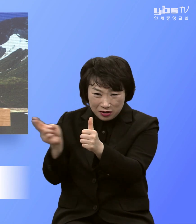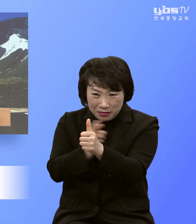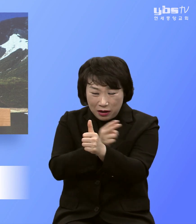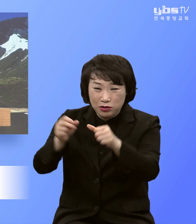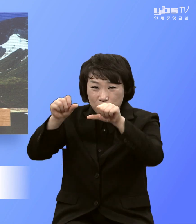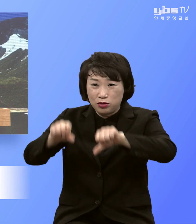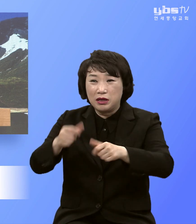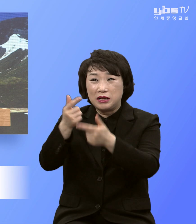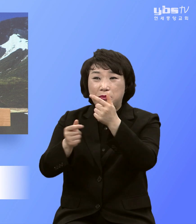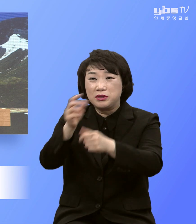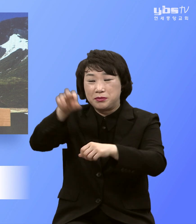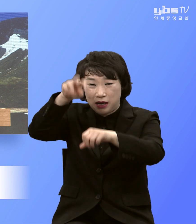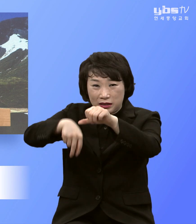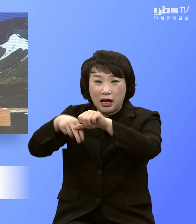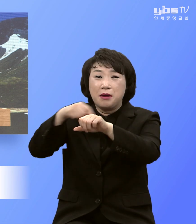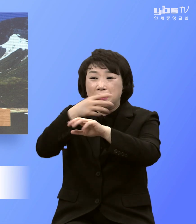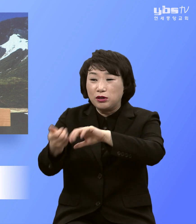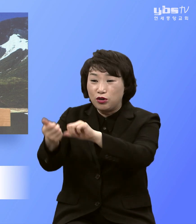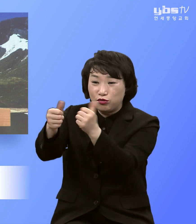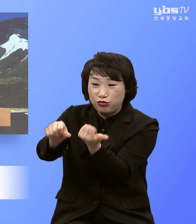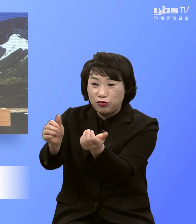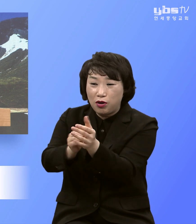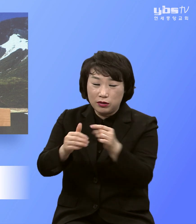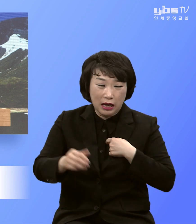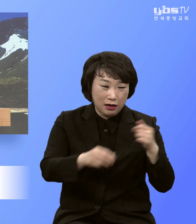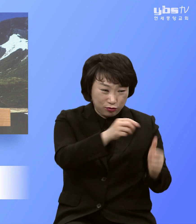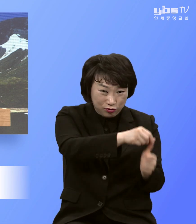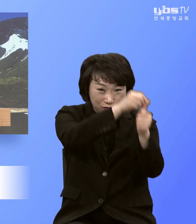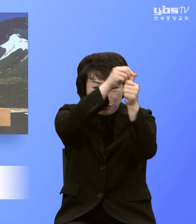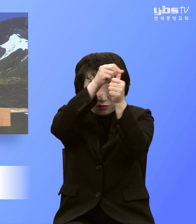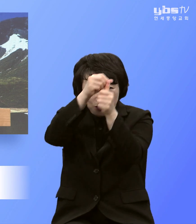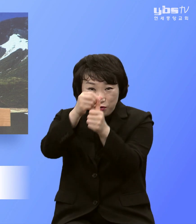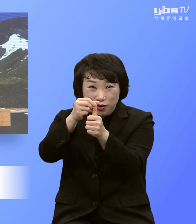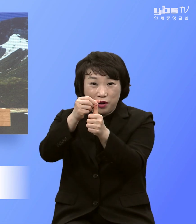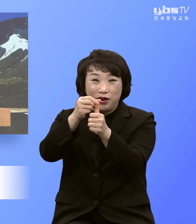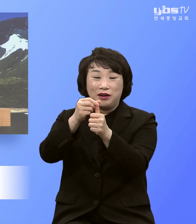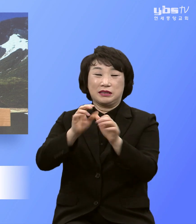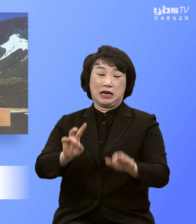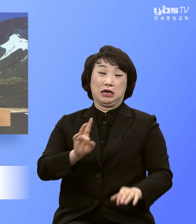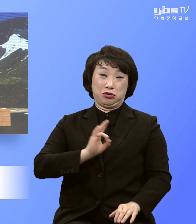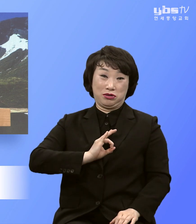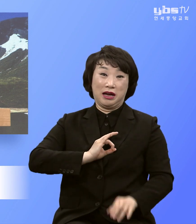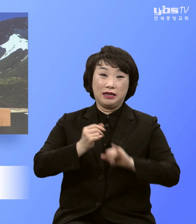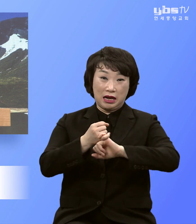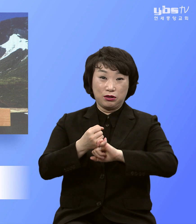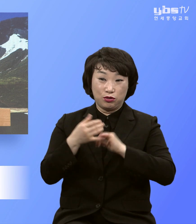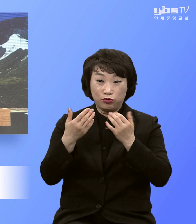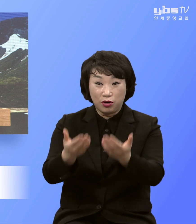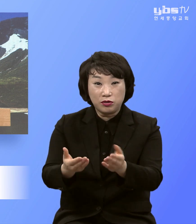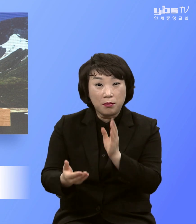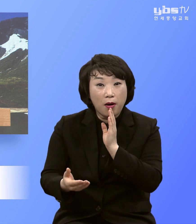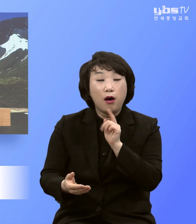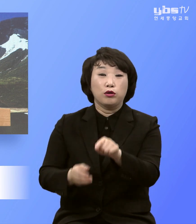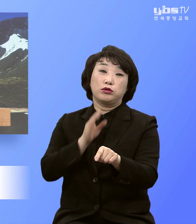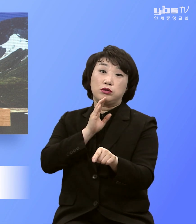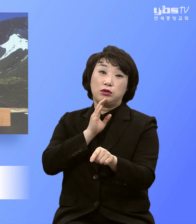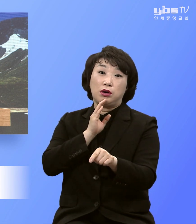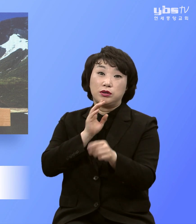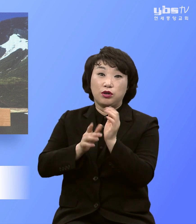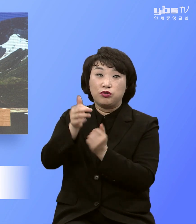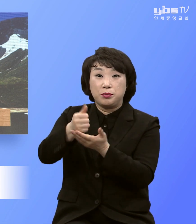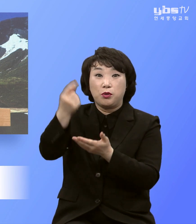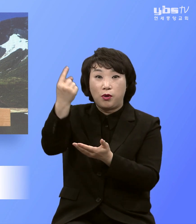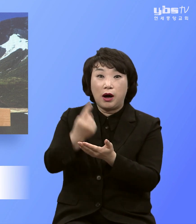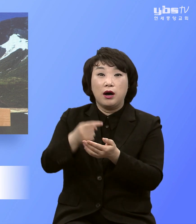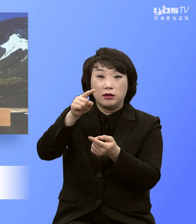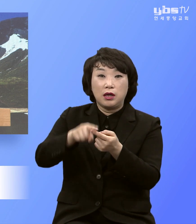저주에 남아 십자가에서 죽으셔서 나를 구원하시겠다고 선지자로 하신 약속을 실제로